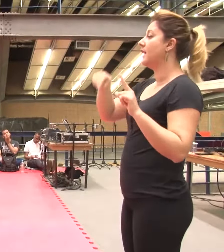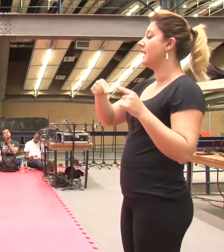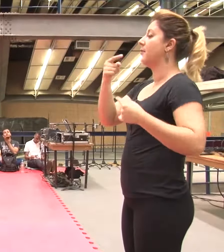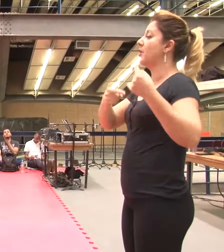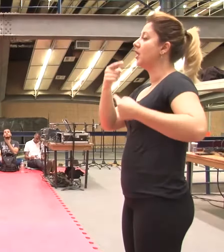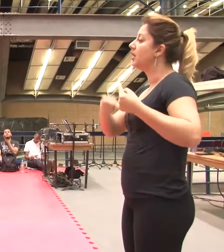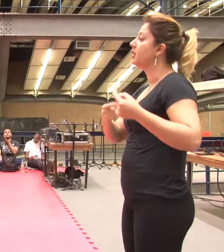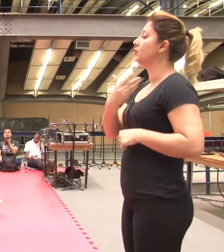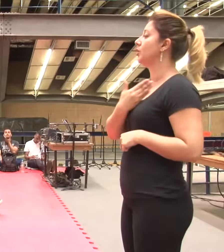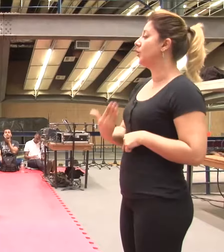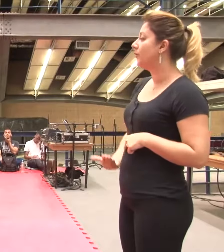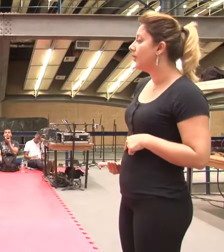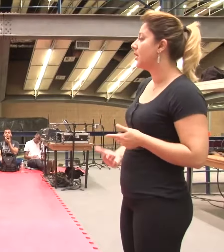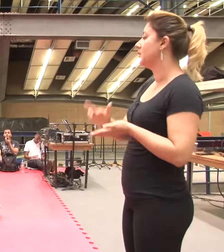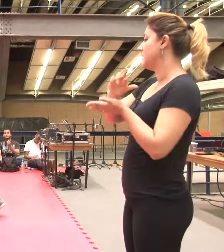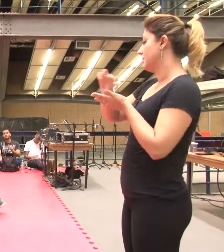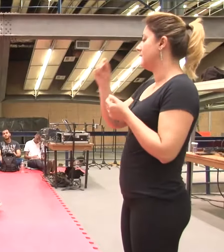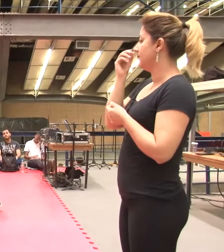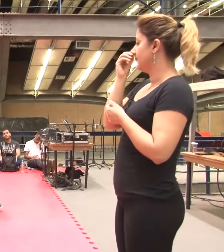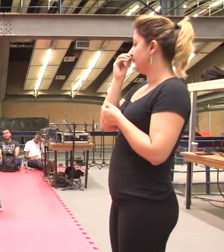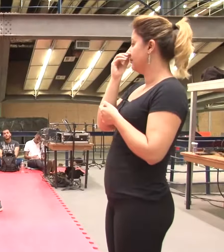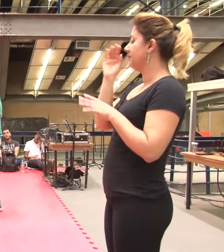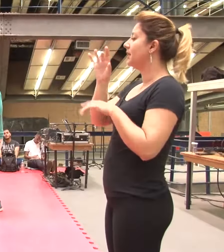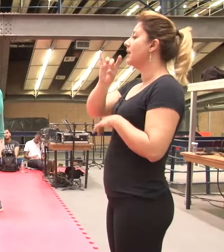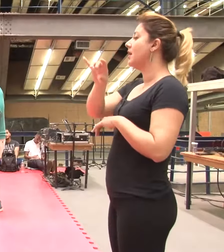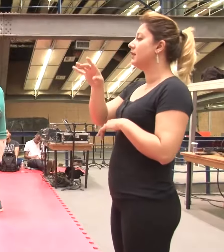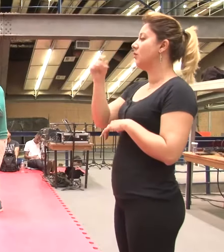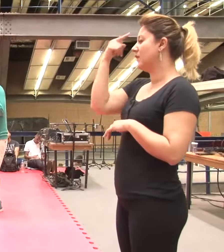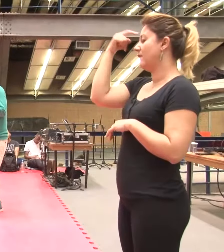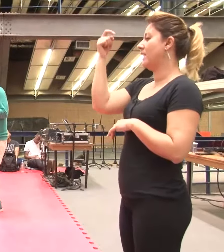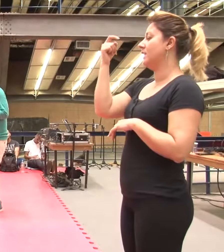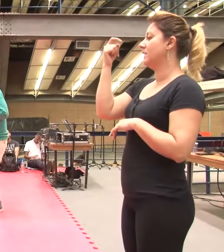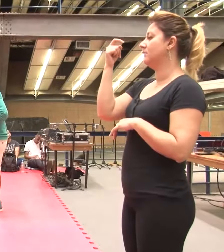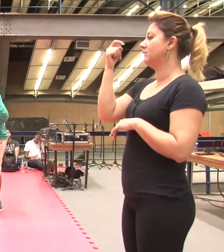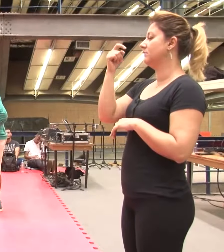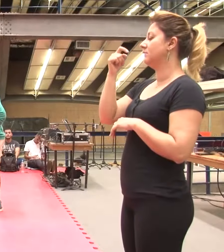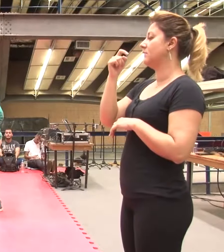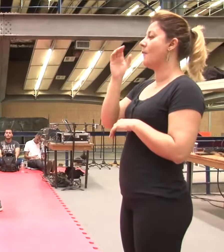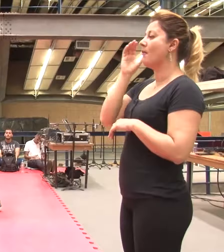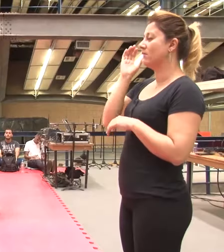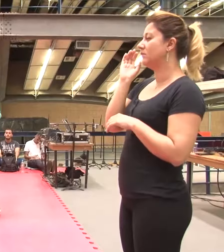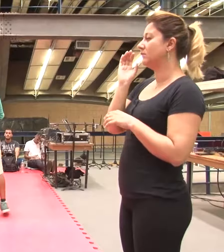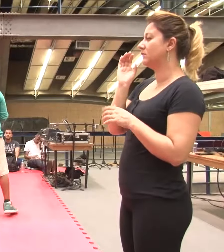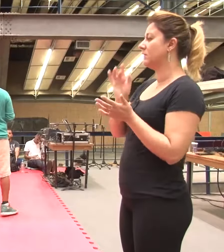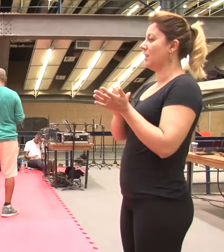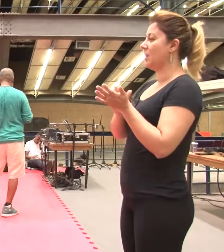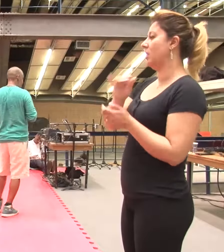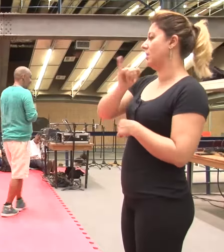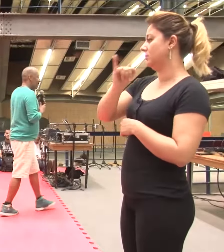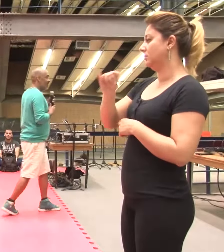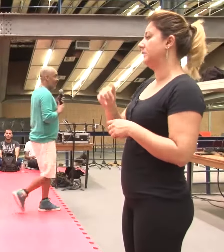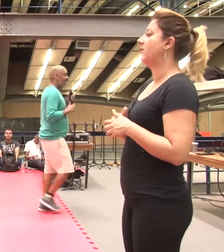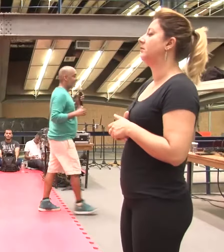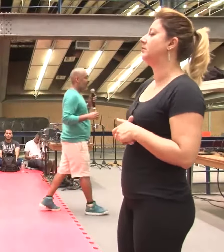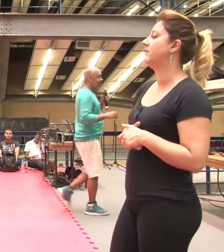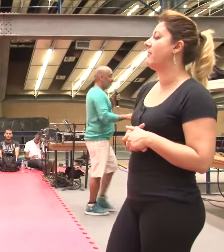geopolíticas, geoidentitárias, etc, etc. Já cada um conta a história que quer acreditar, já dizia o Racionais em si.